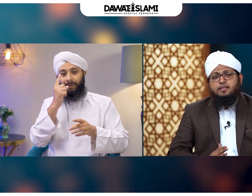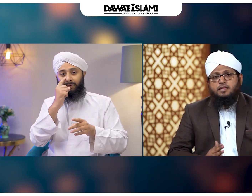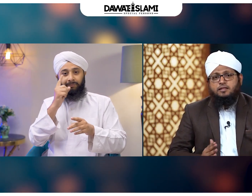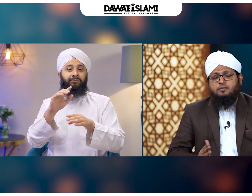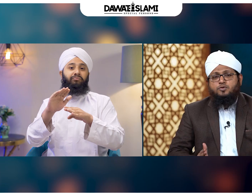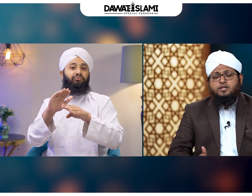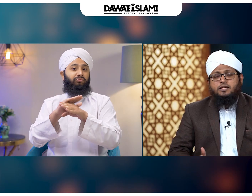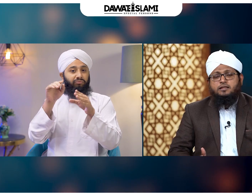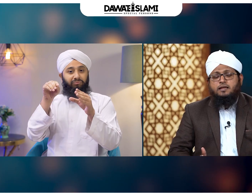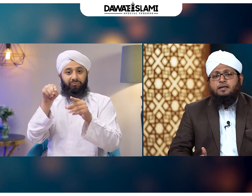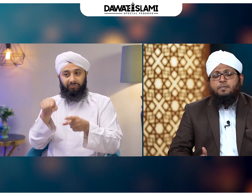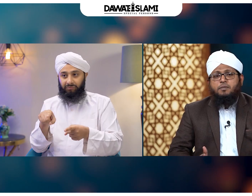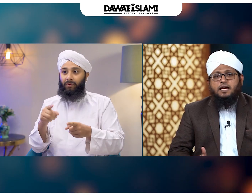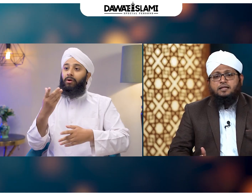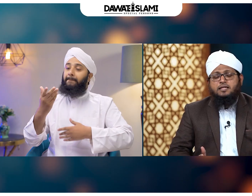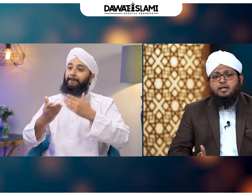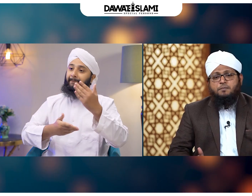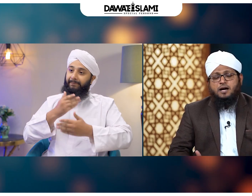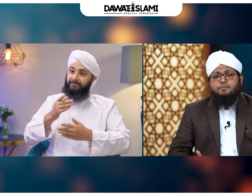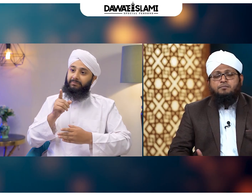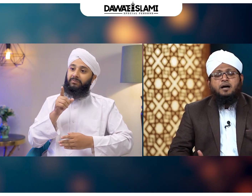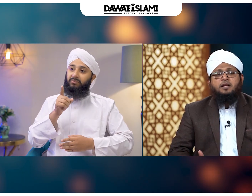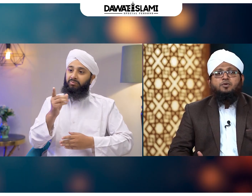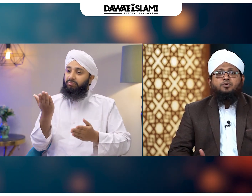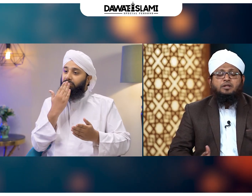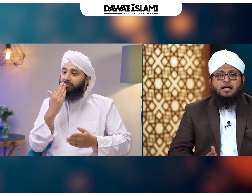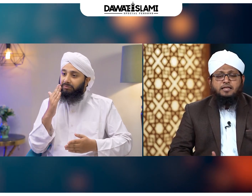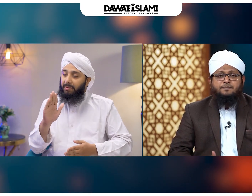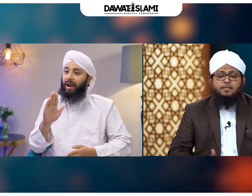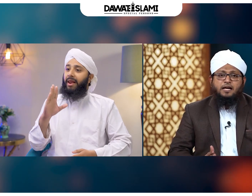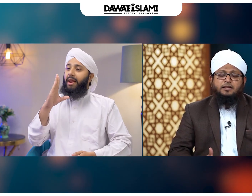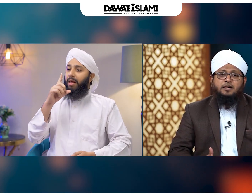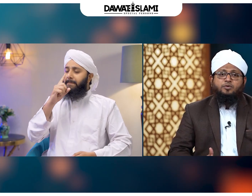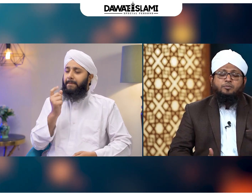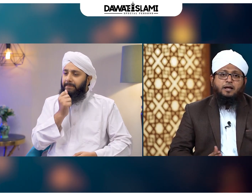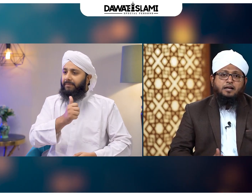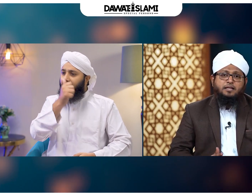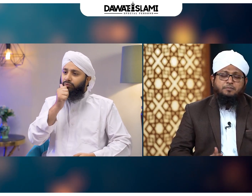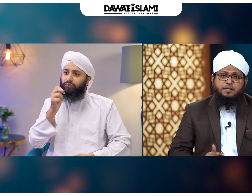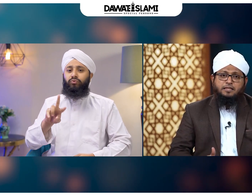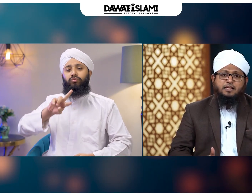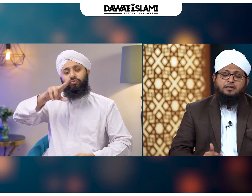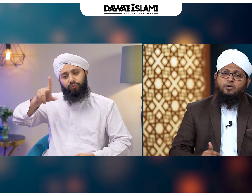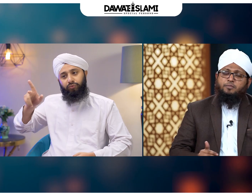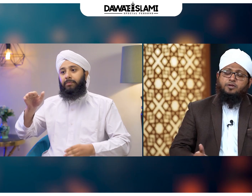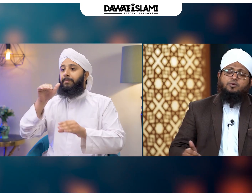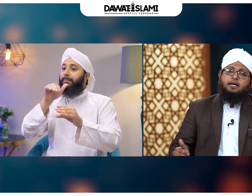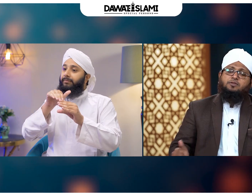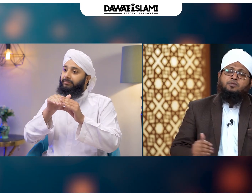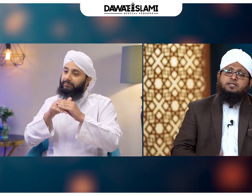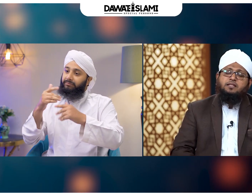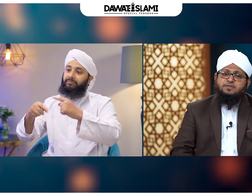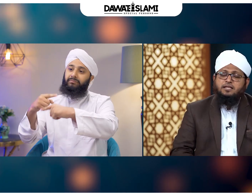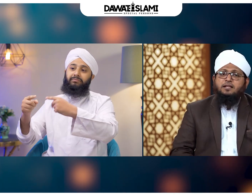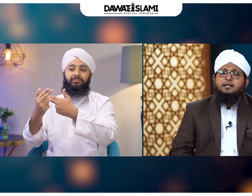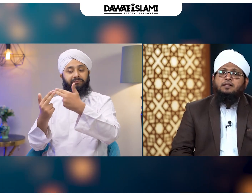रहता है बितरतीब जो शरीयत ने बयान की कि माँ ना हो तो नानी, नानी ना हो तो पर नानी, फिर दादी और फिर यूँ आगे